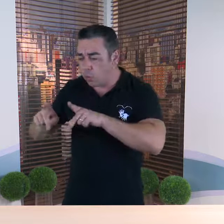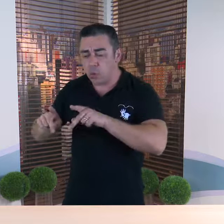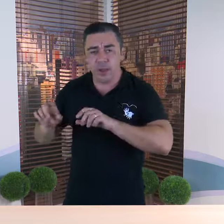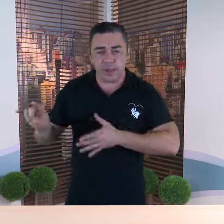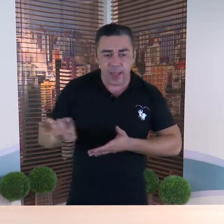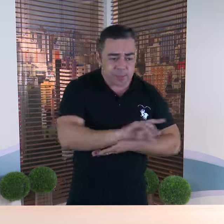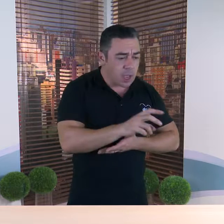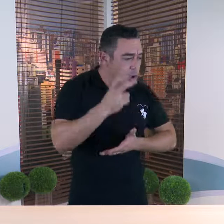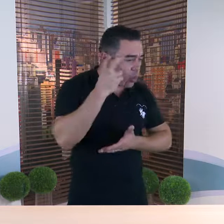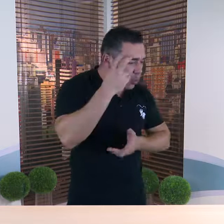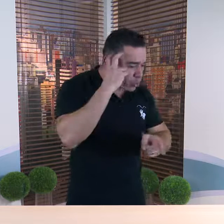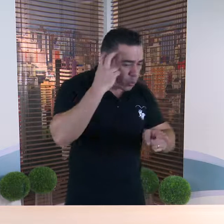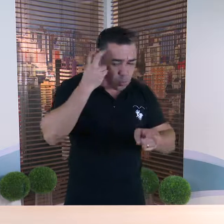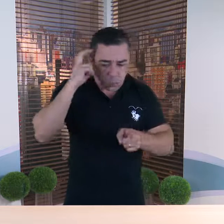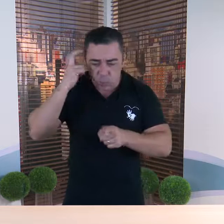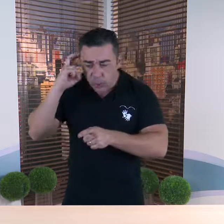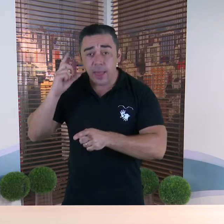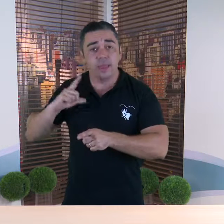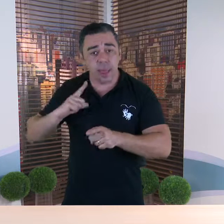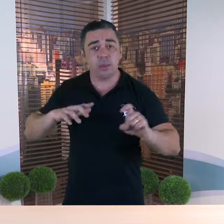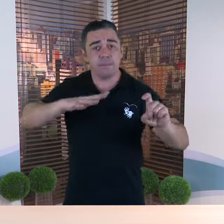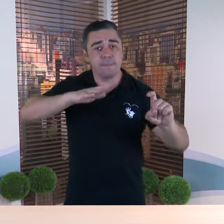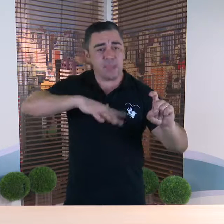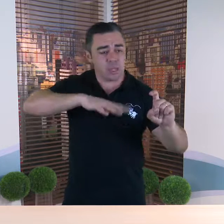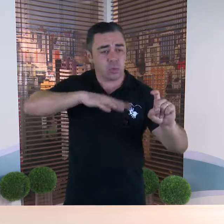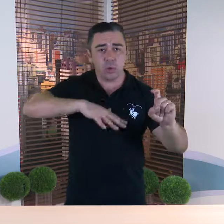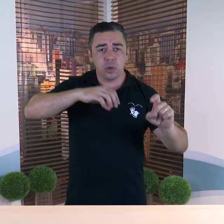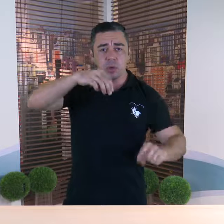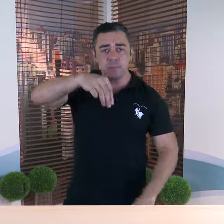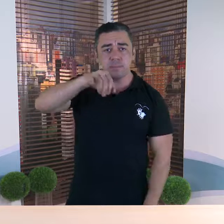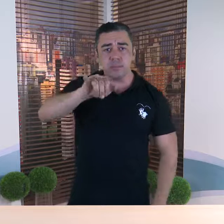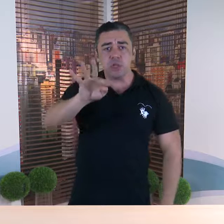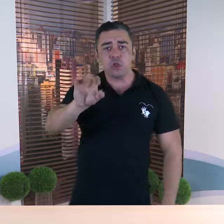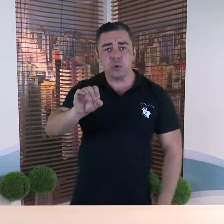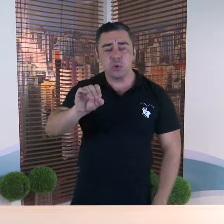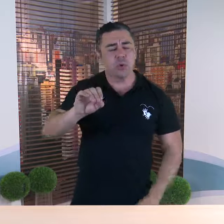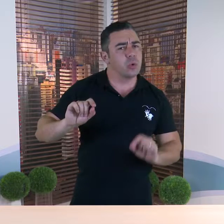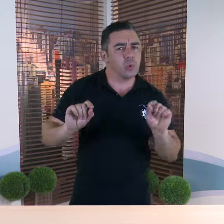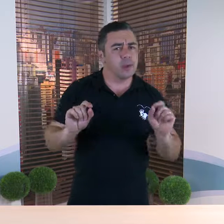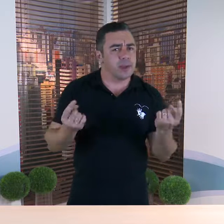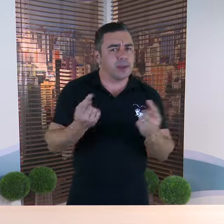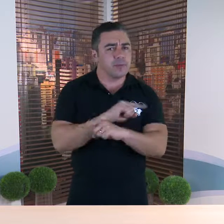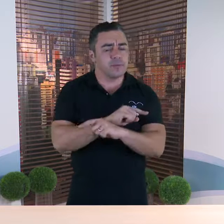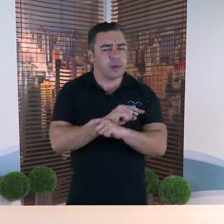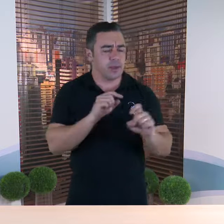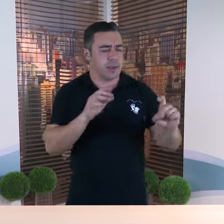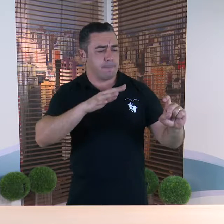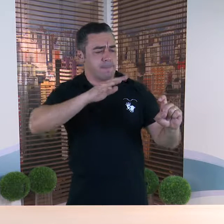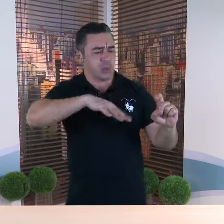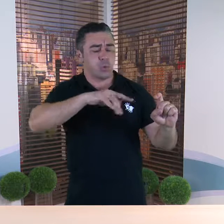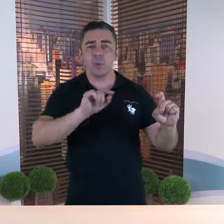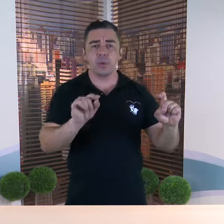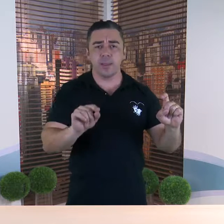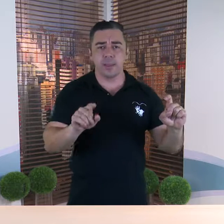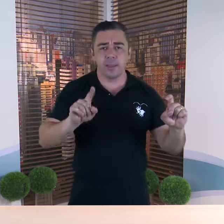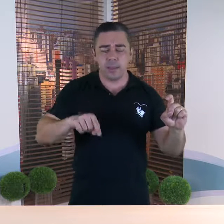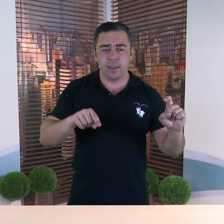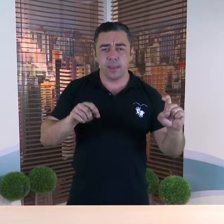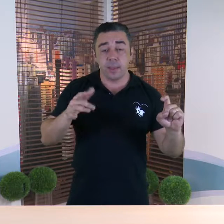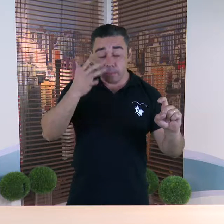cultura possui os seus próprios mitos. Temos uma visão equivocada sobre mito, derivada de um jargão